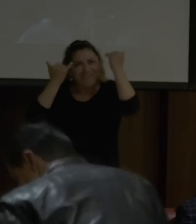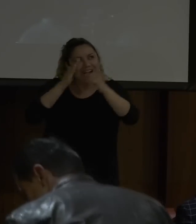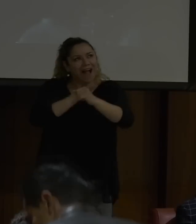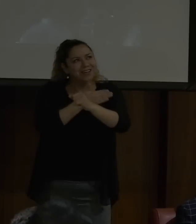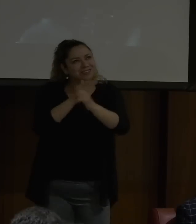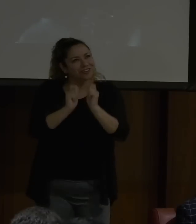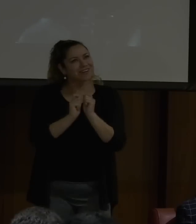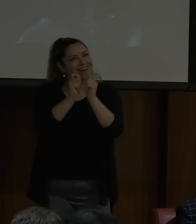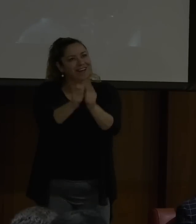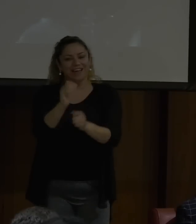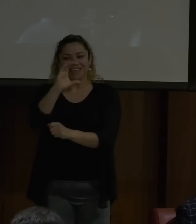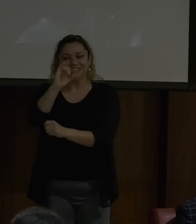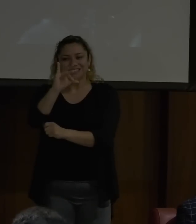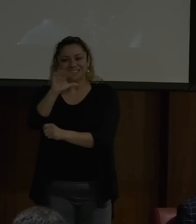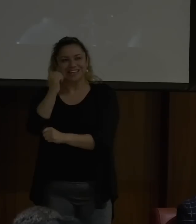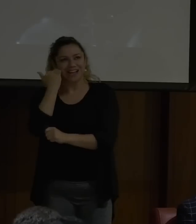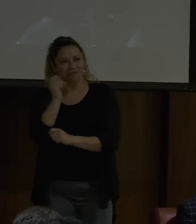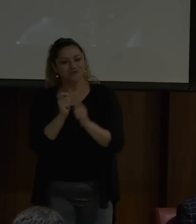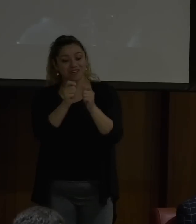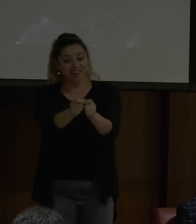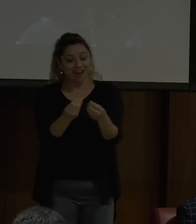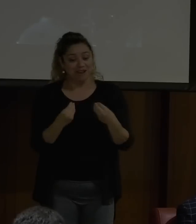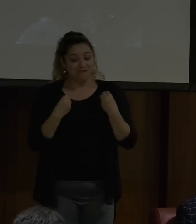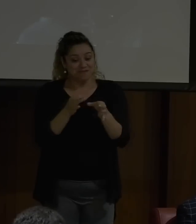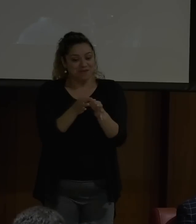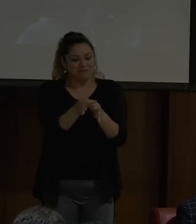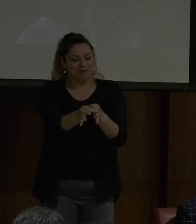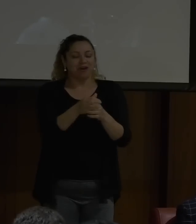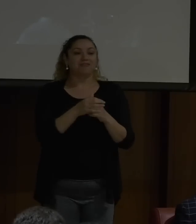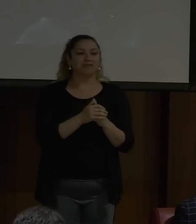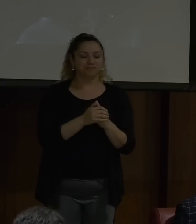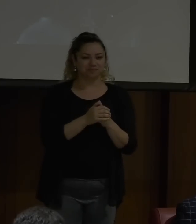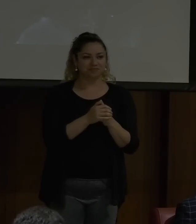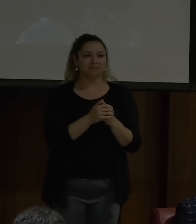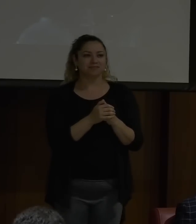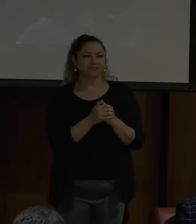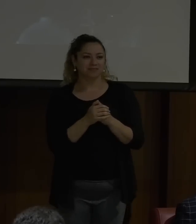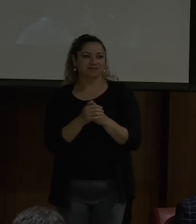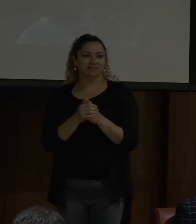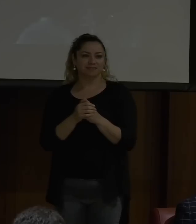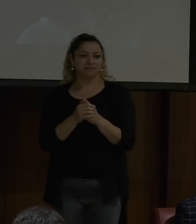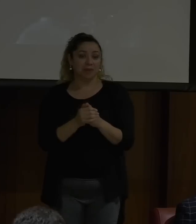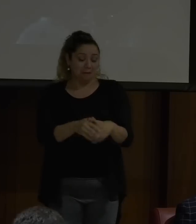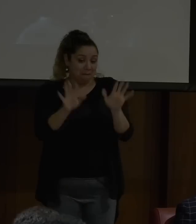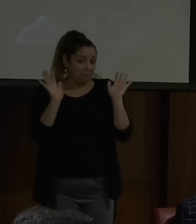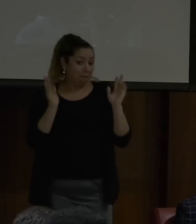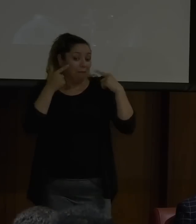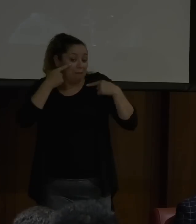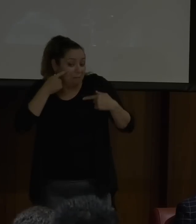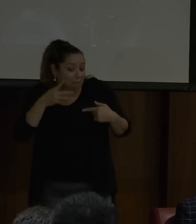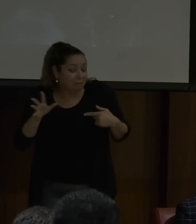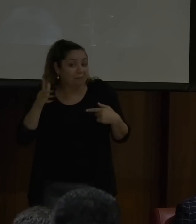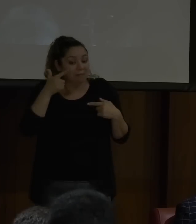Cecilia, una que vive en Urumita. Vamos a ver si Monsalve y Julio Suárez